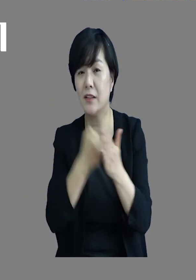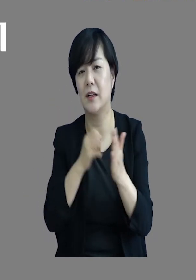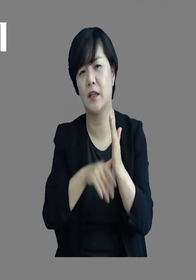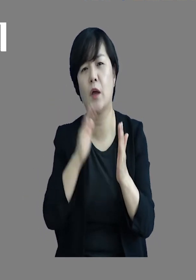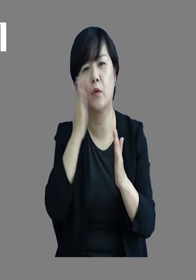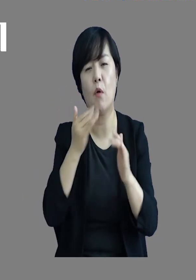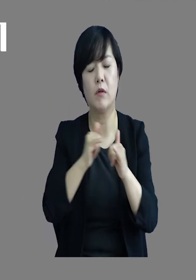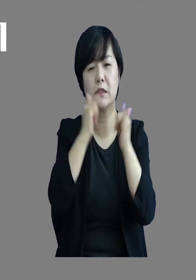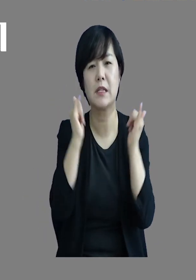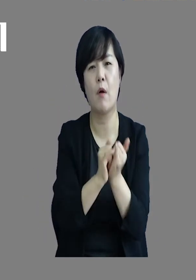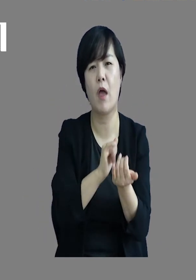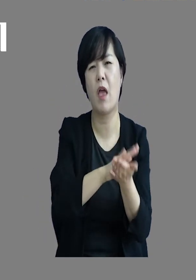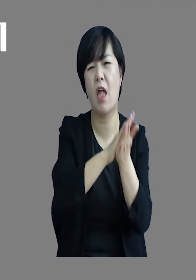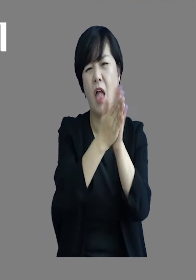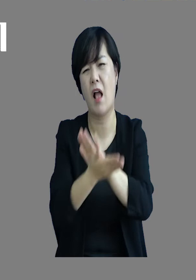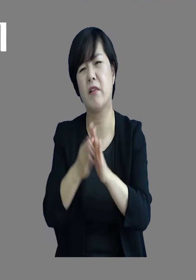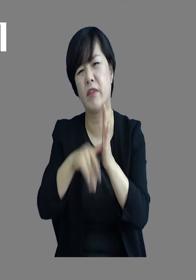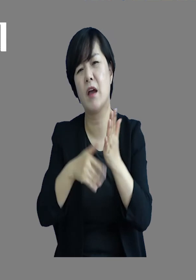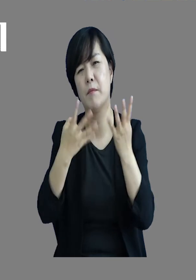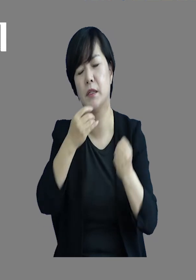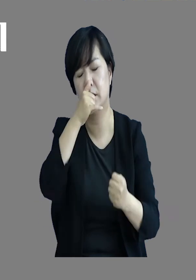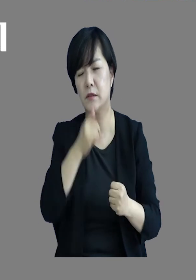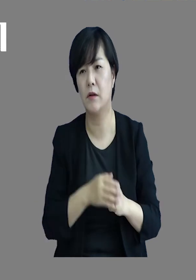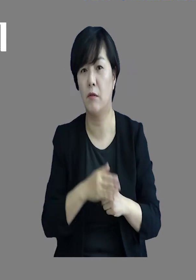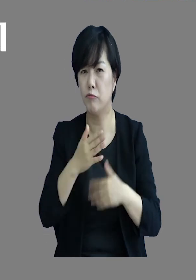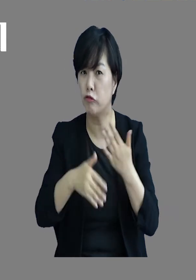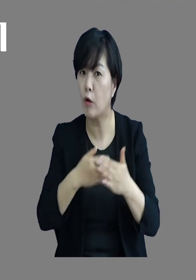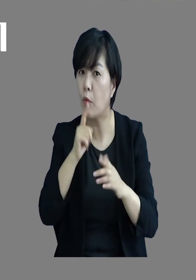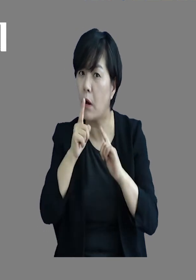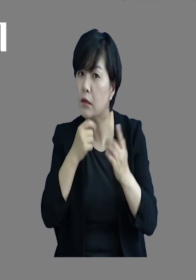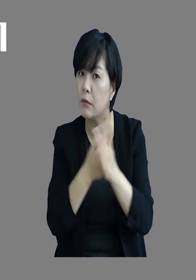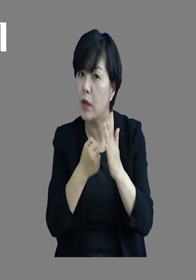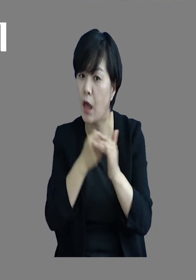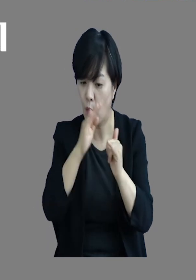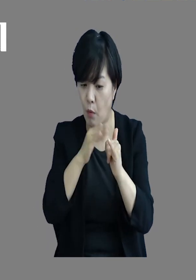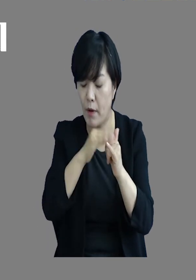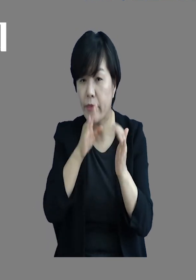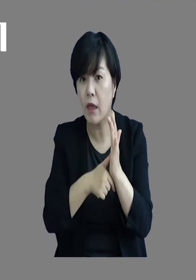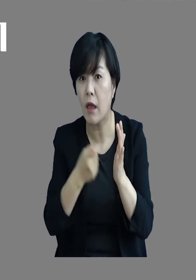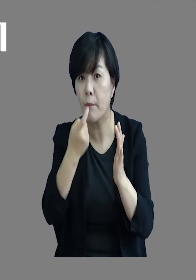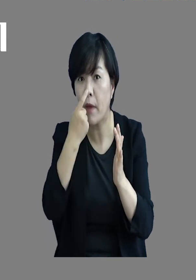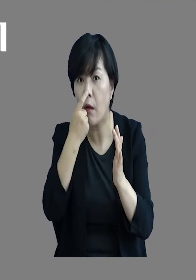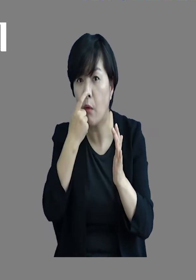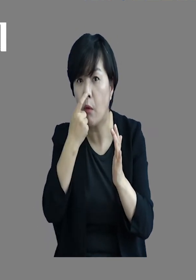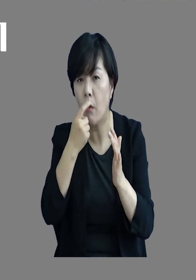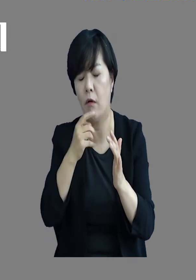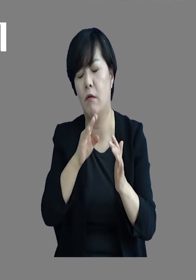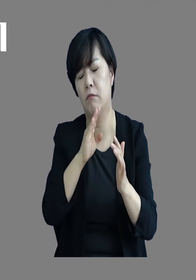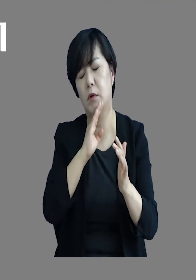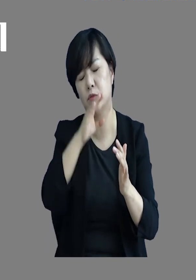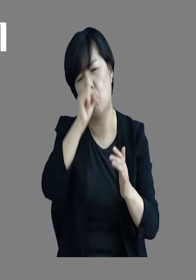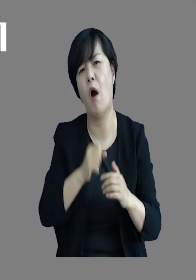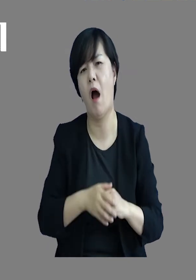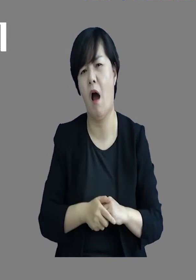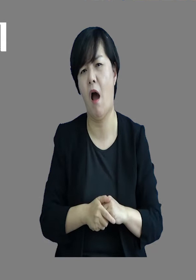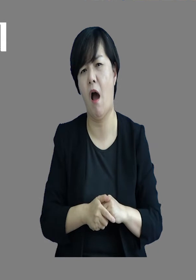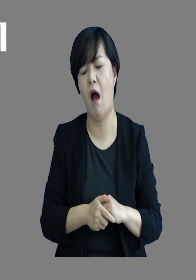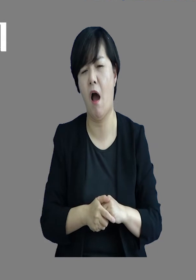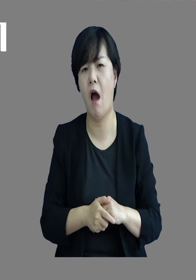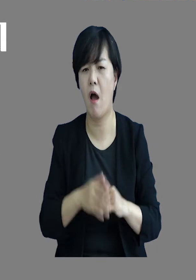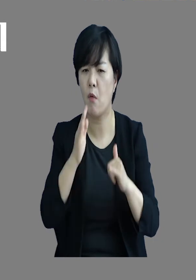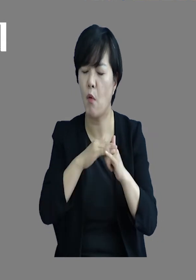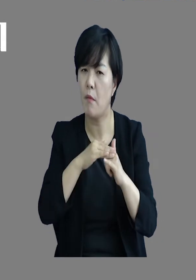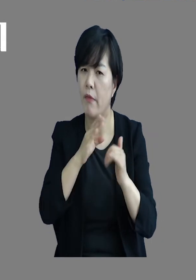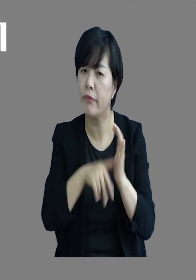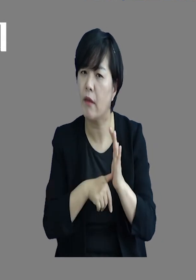농사회로 돌아오는 경우도 많습니다. 수어도 언어기 때문에 어릴 때 배울수록 사실은 좋은데, 어릴